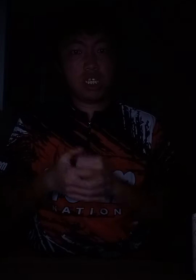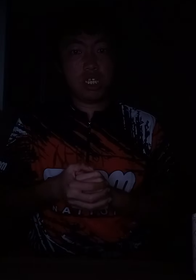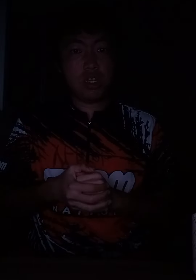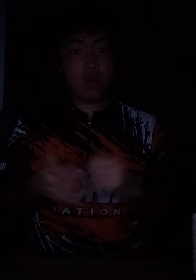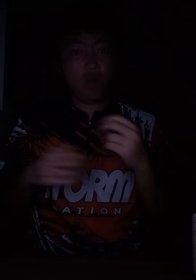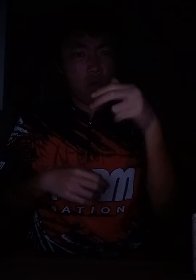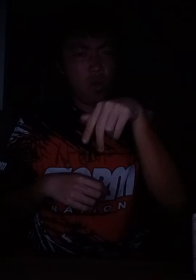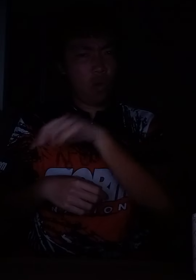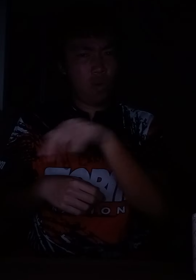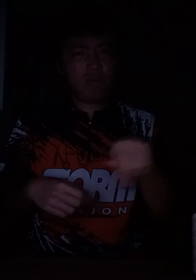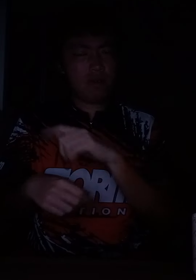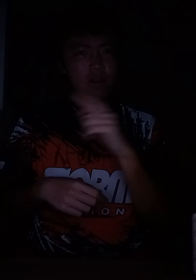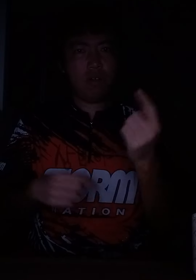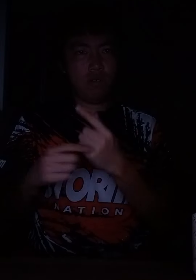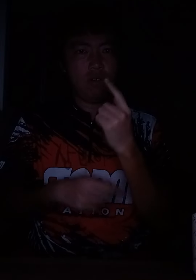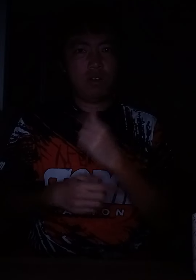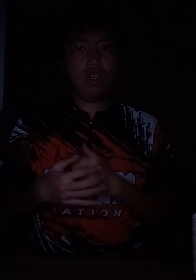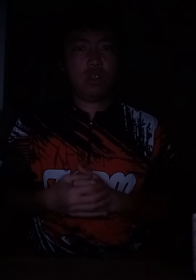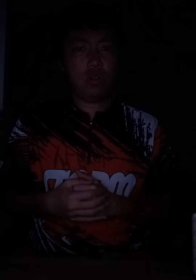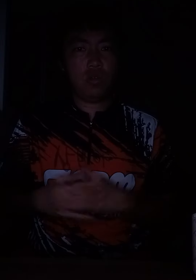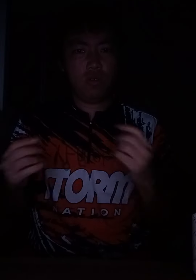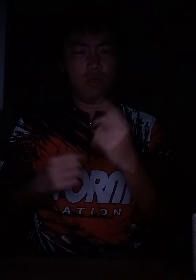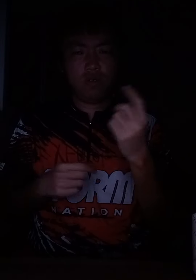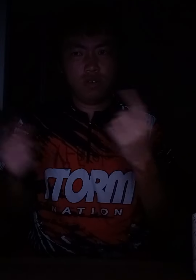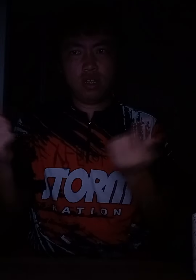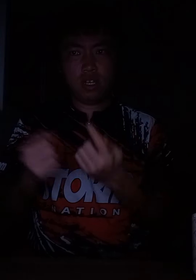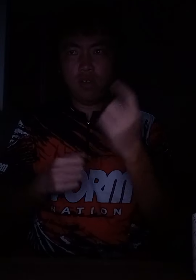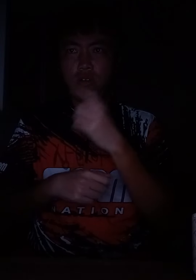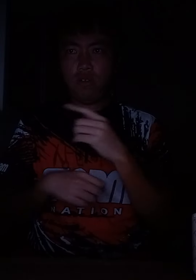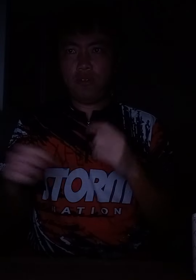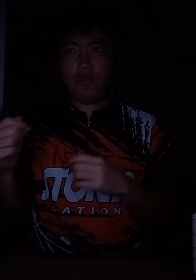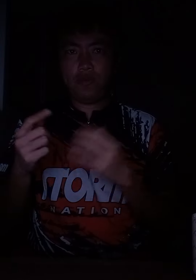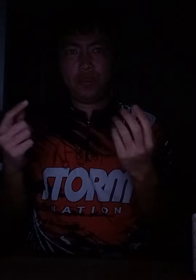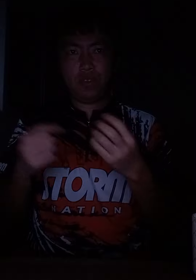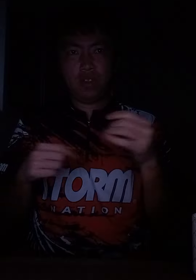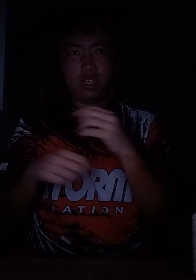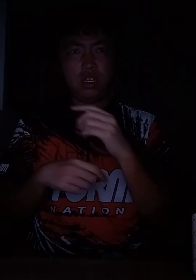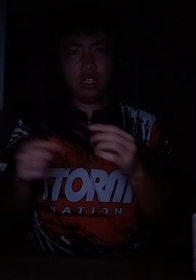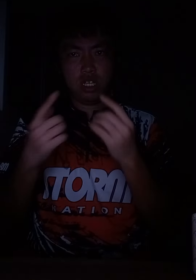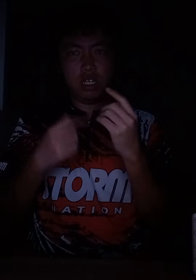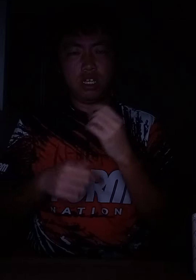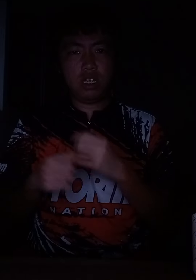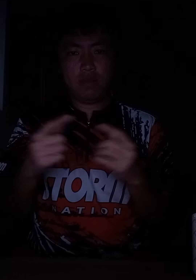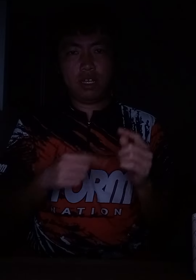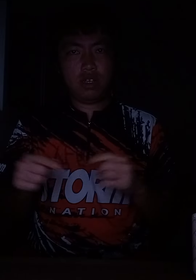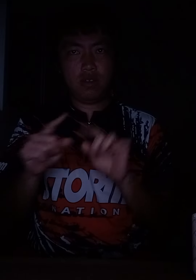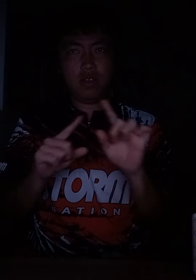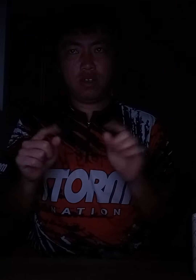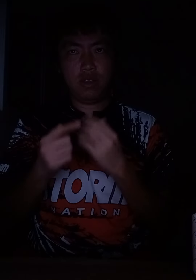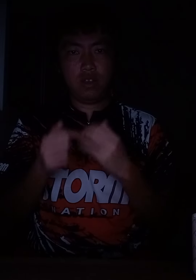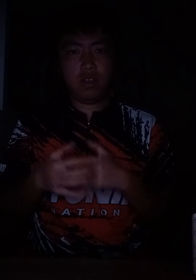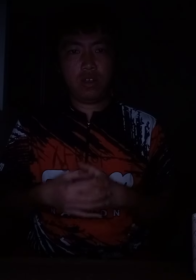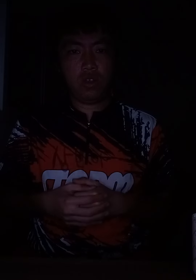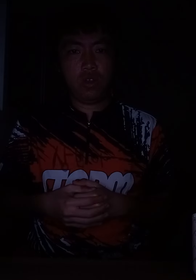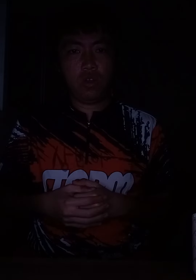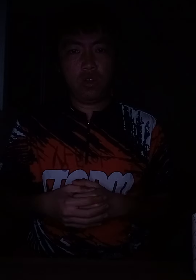모욕과 업무방해 혐의로 이틀 뒤 서울 남부지법에서 구속영장 실질심사를 받았습니다.